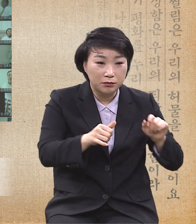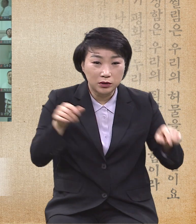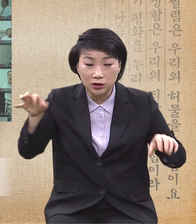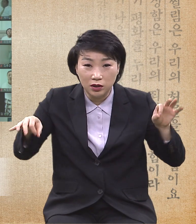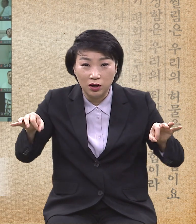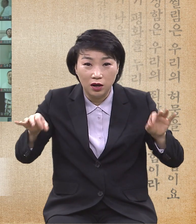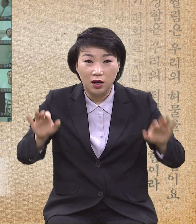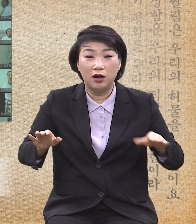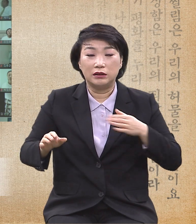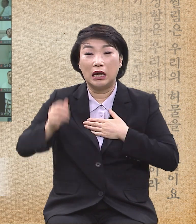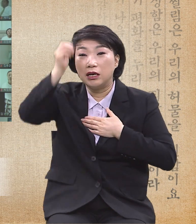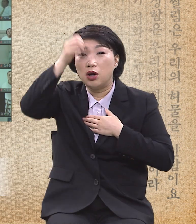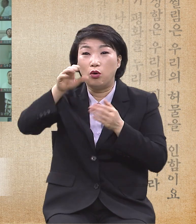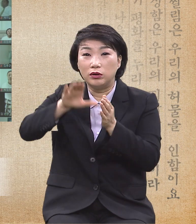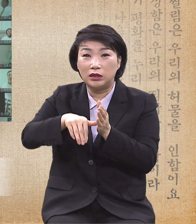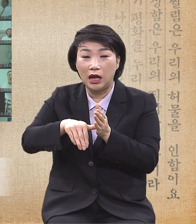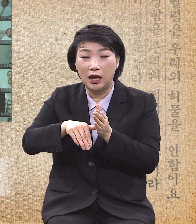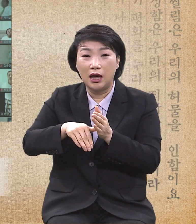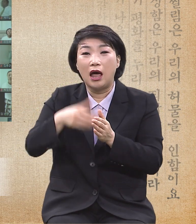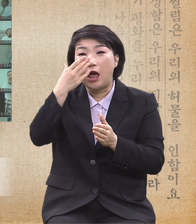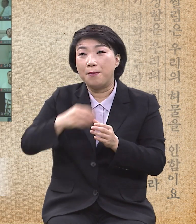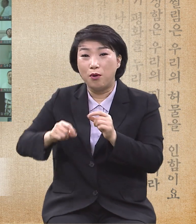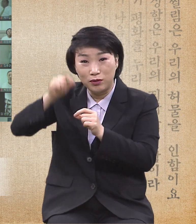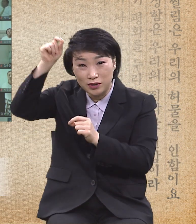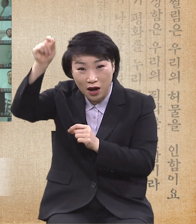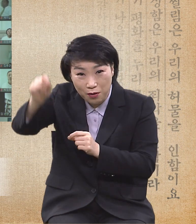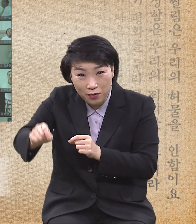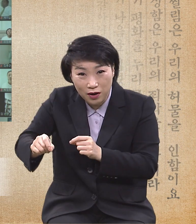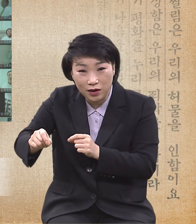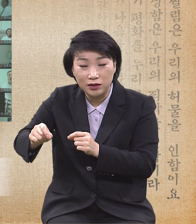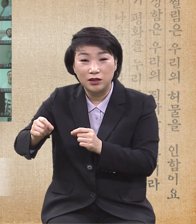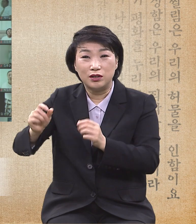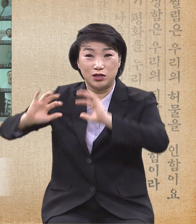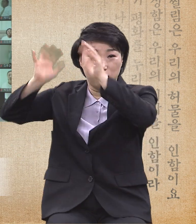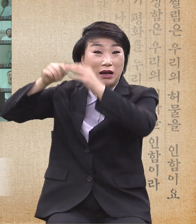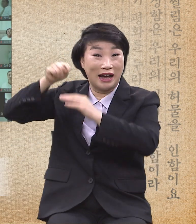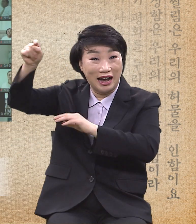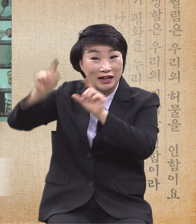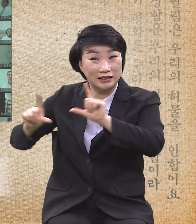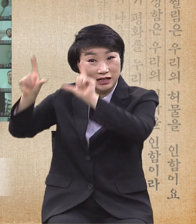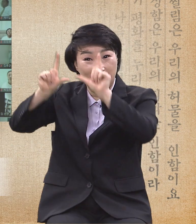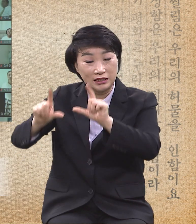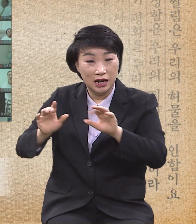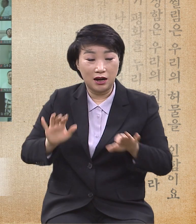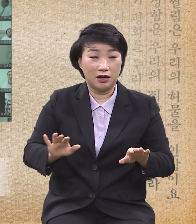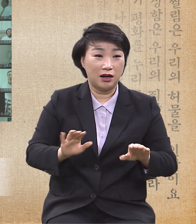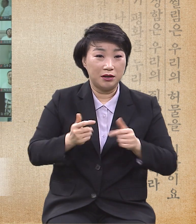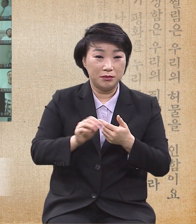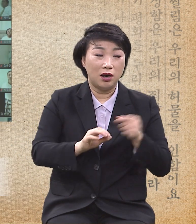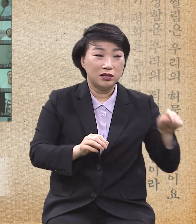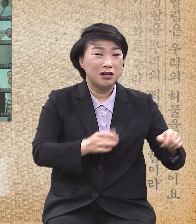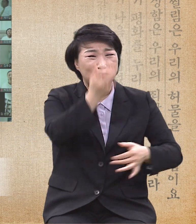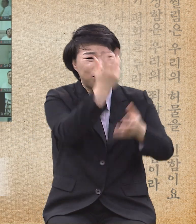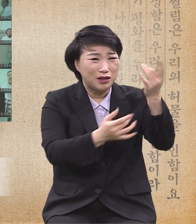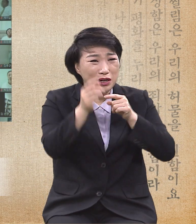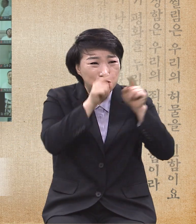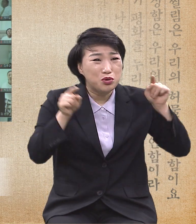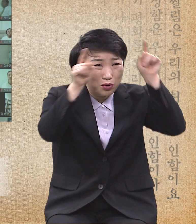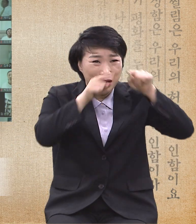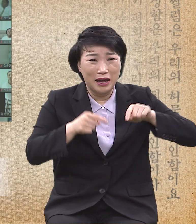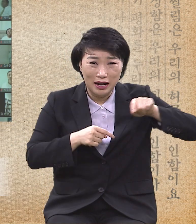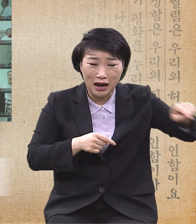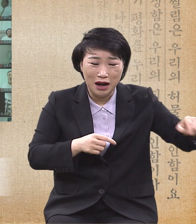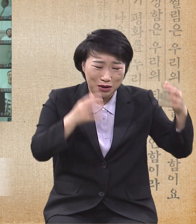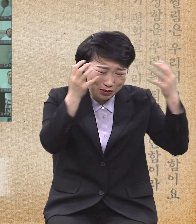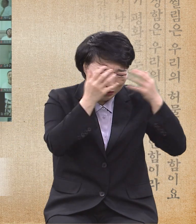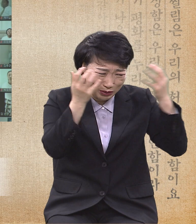자기 영혼의 때 영원한 행복이 넘치는 천국에서 살 것이냐, 저불타는 지옥에서